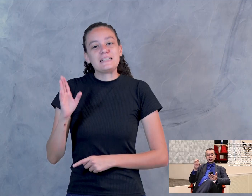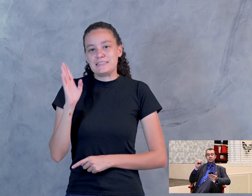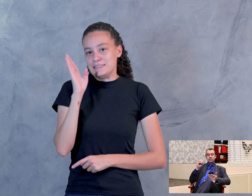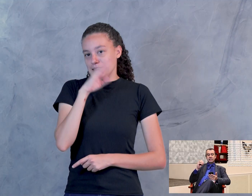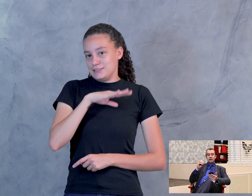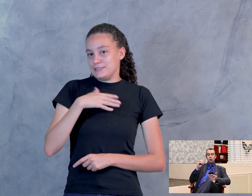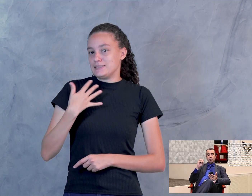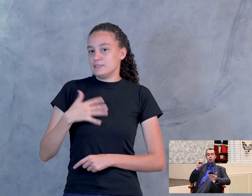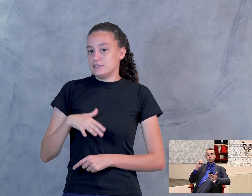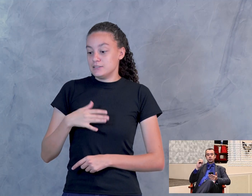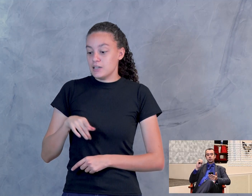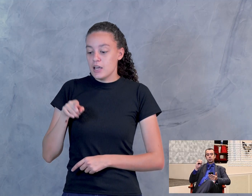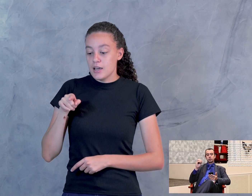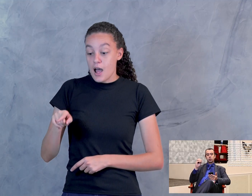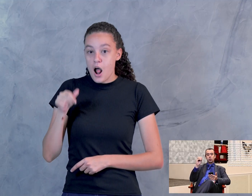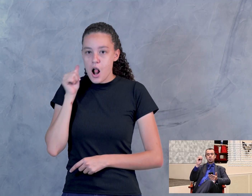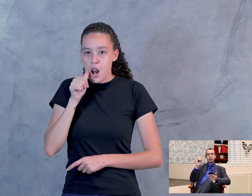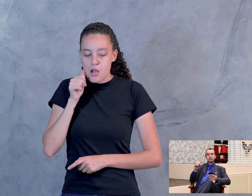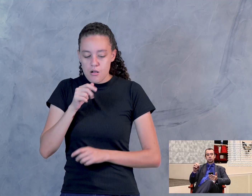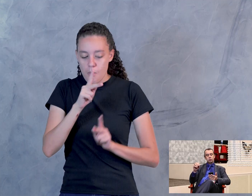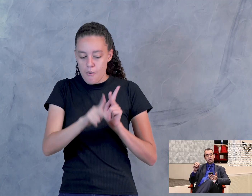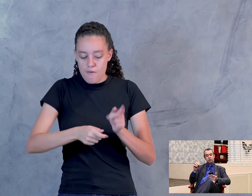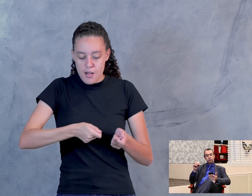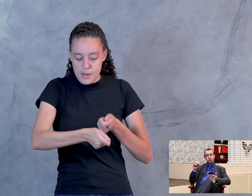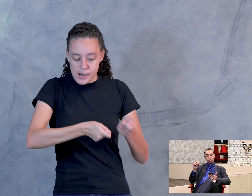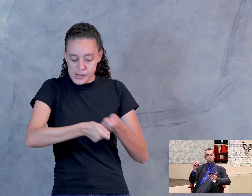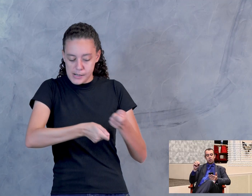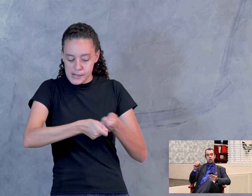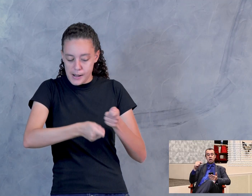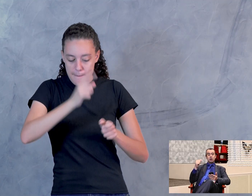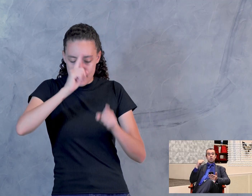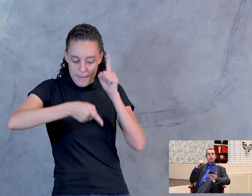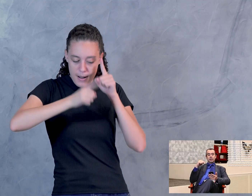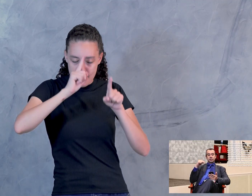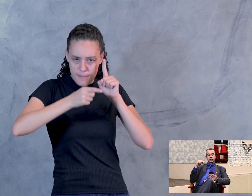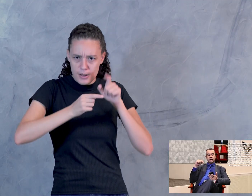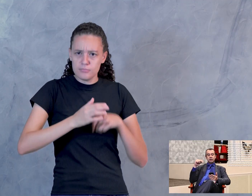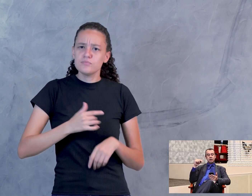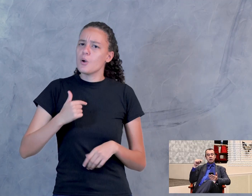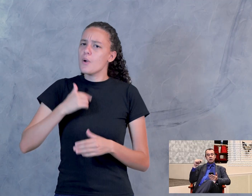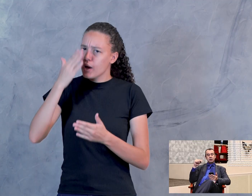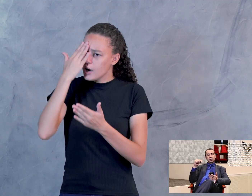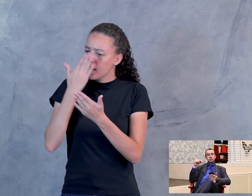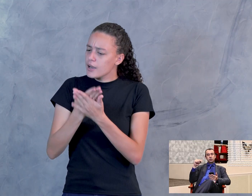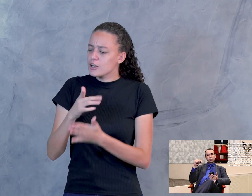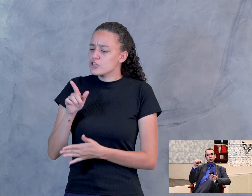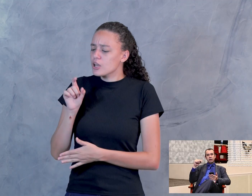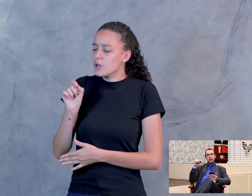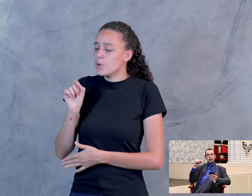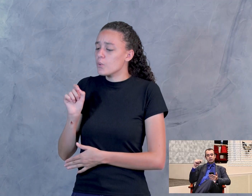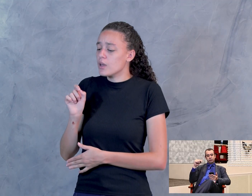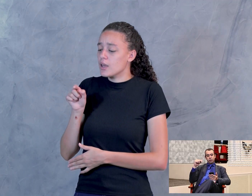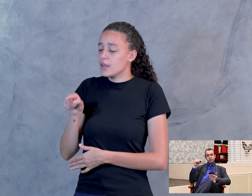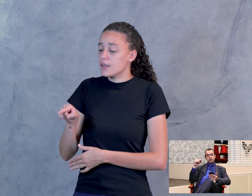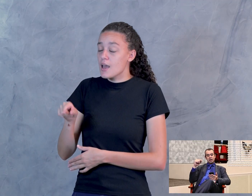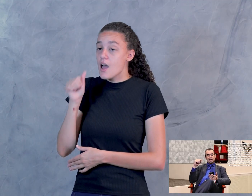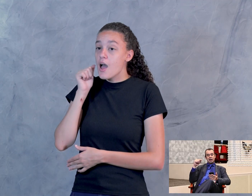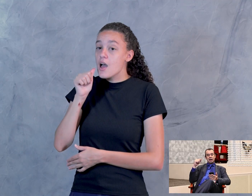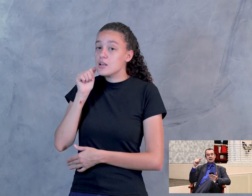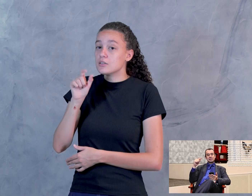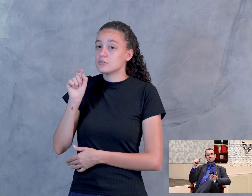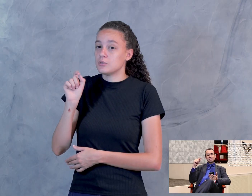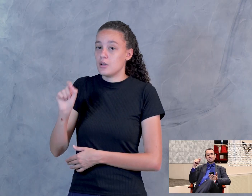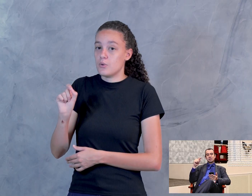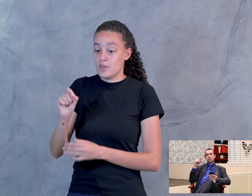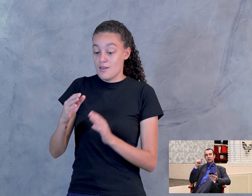Ela mantinha o povo sob o seu completo domínio. Eu acreditei que isso fosse